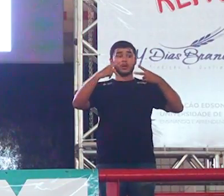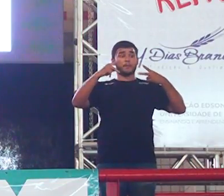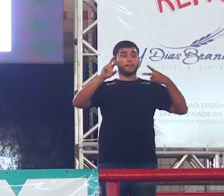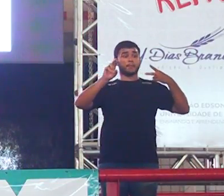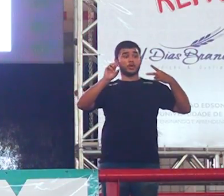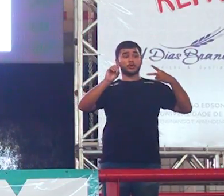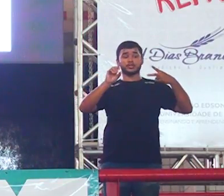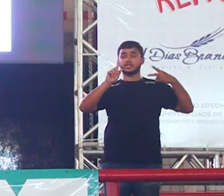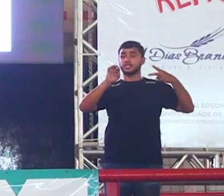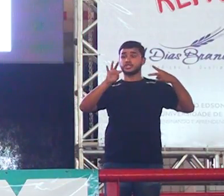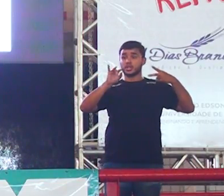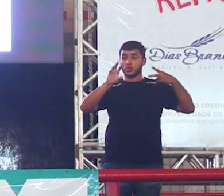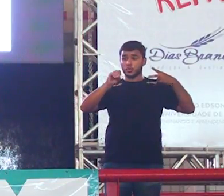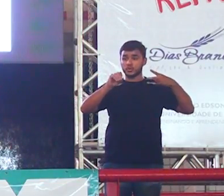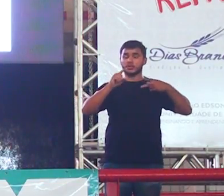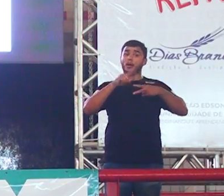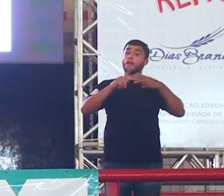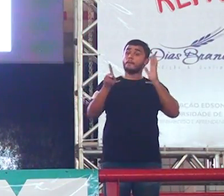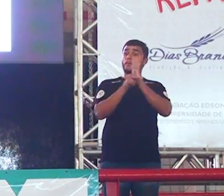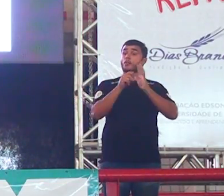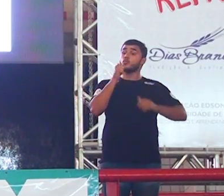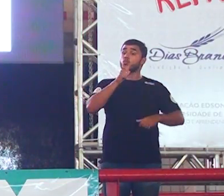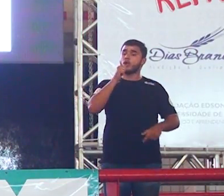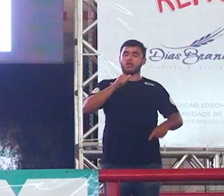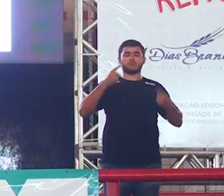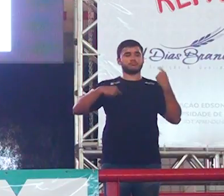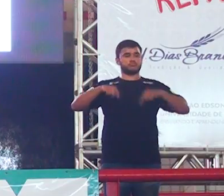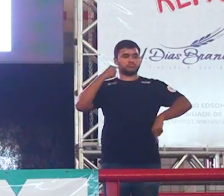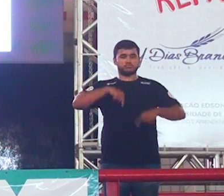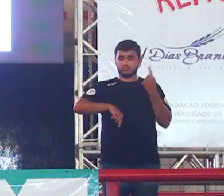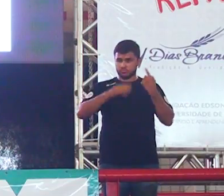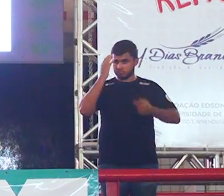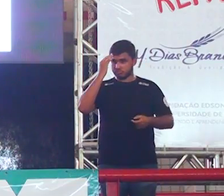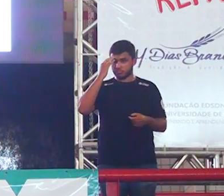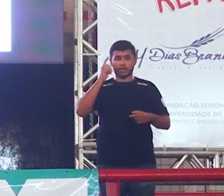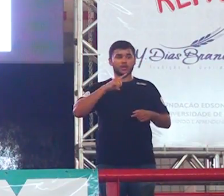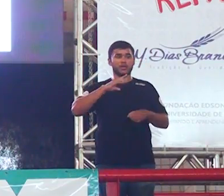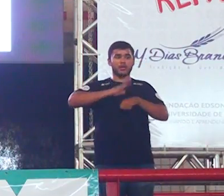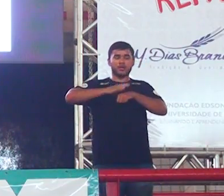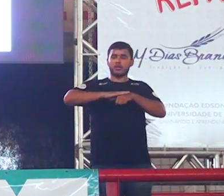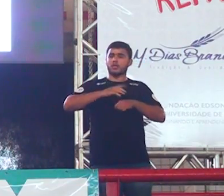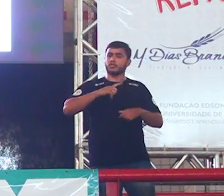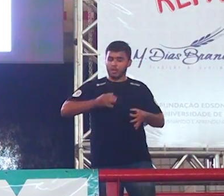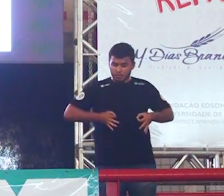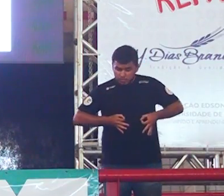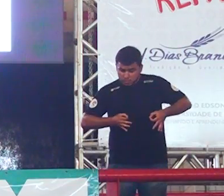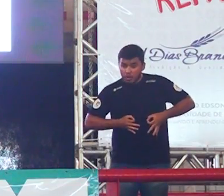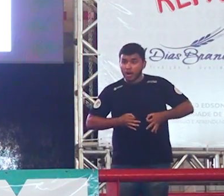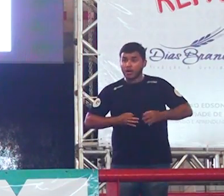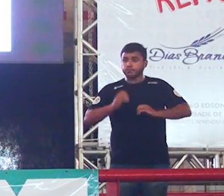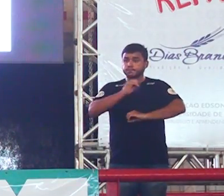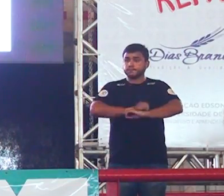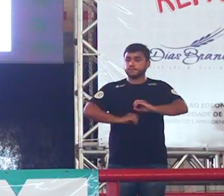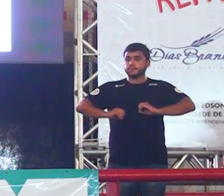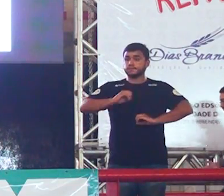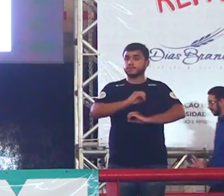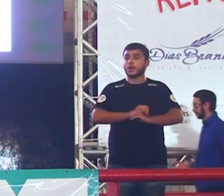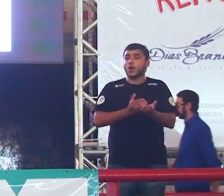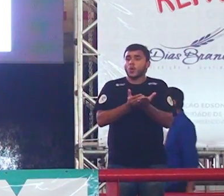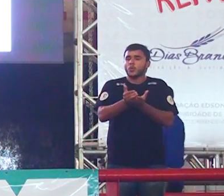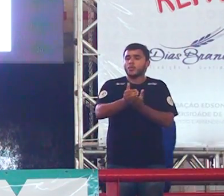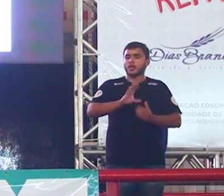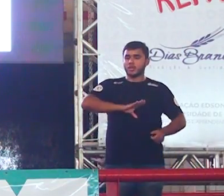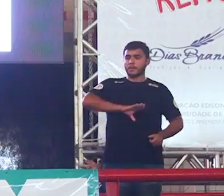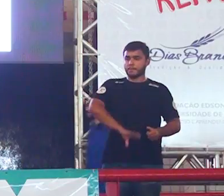funções dos caracteres sexuais secundários femininos, também irá o quê? Promover a ovulogênese e o ciclo